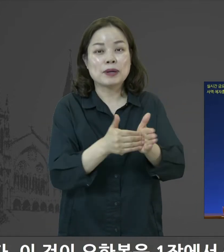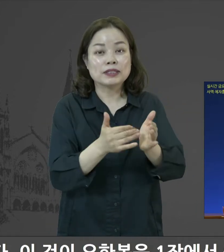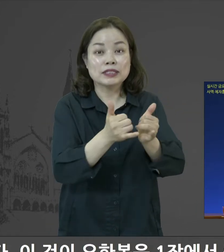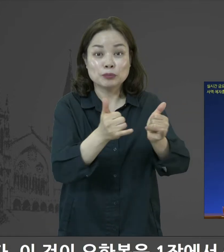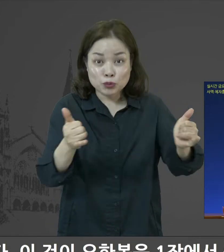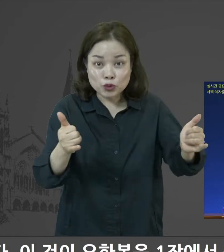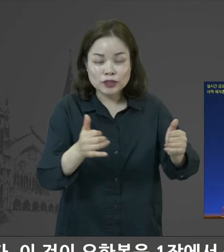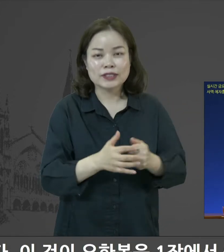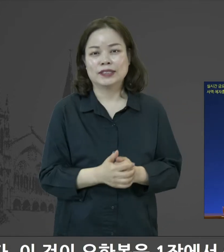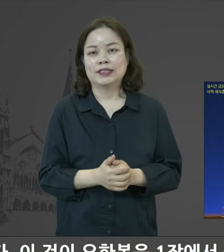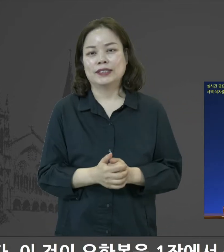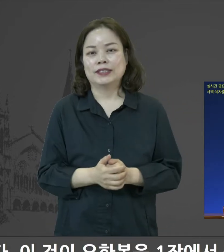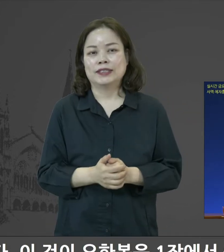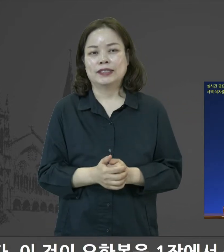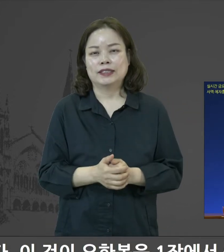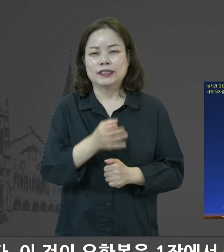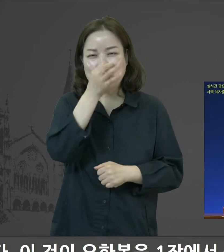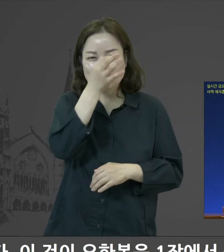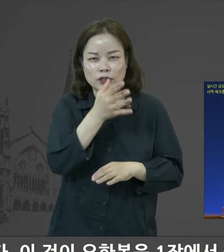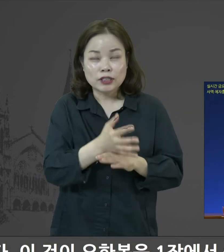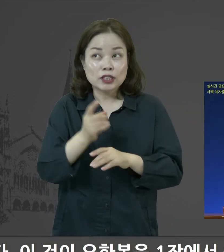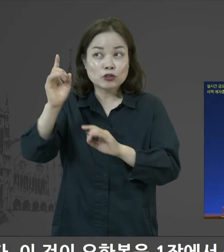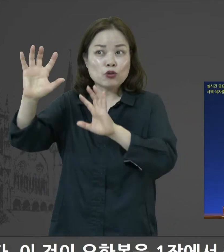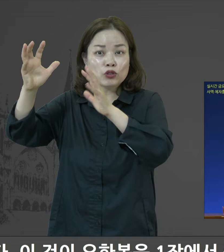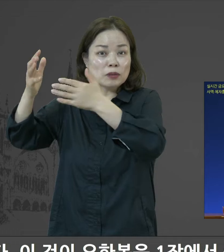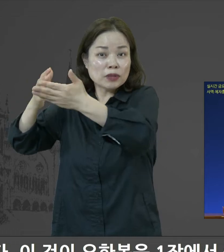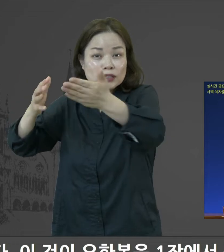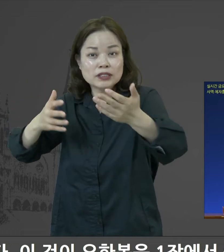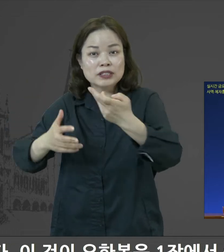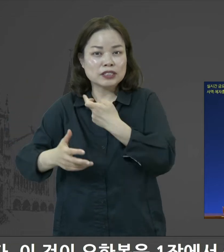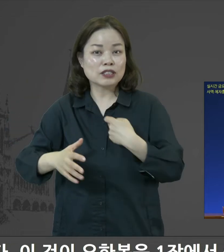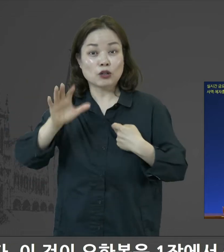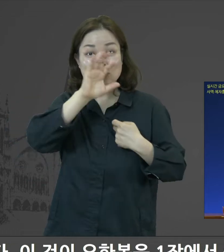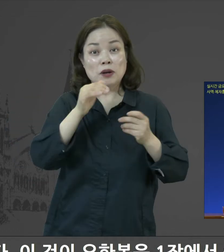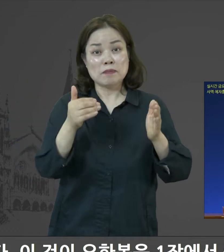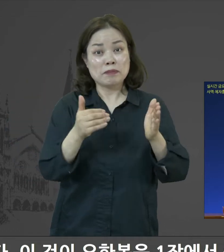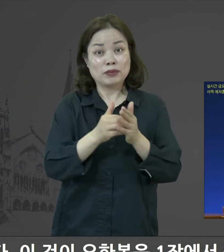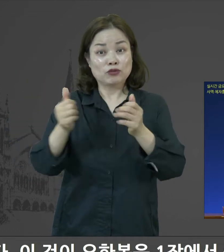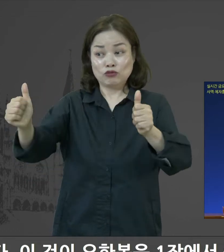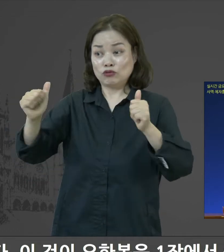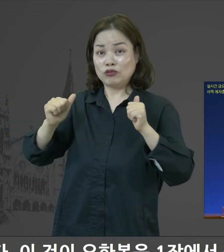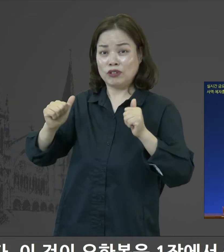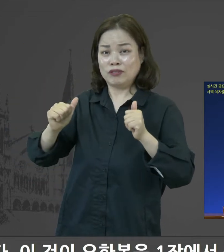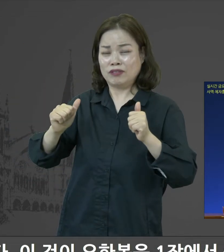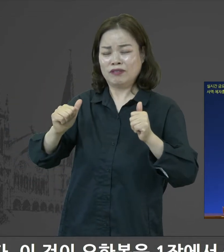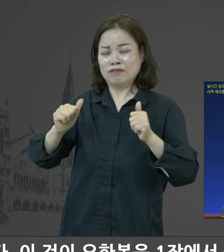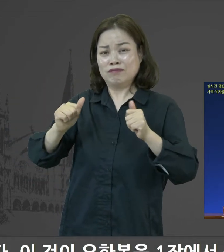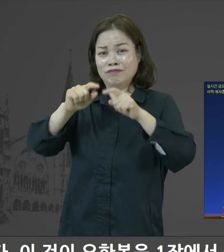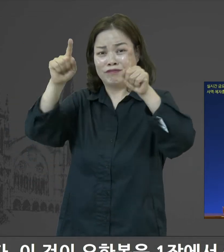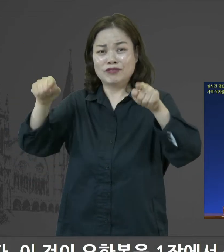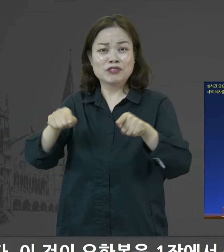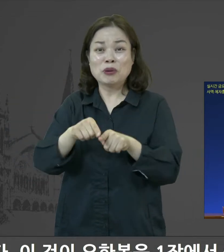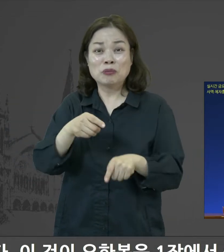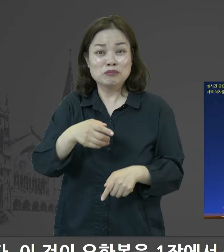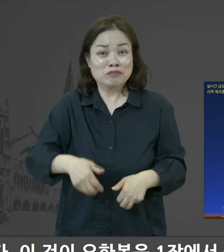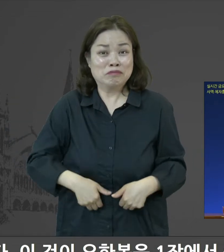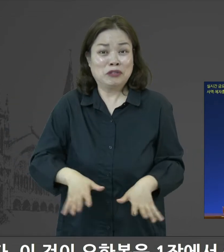분들, 죄송합니다. 천국 가면 여러분이 제자 훈련 마쳤다는 수료증 별 도움이 안 될 줄로